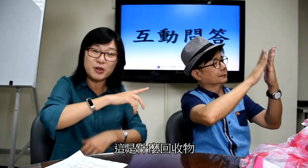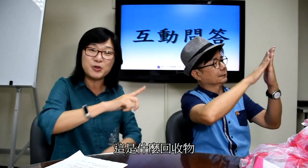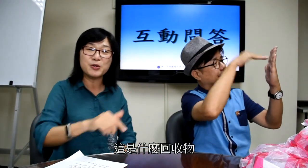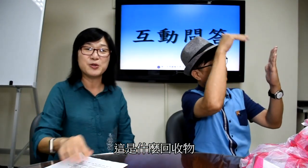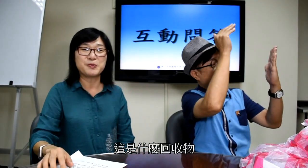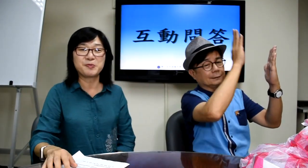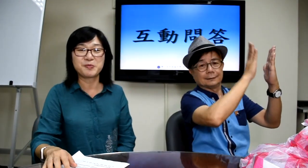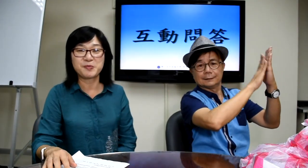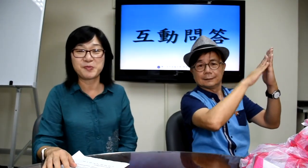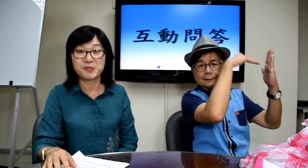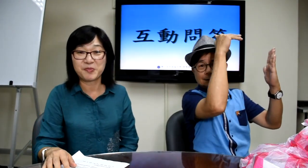物？